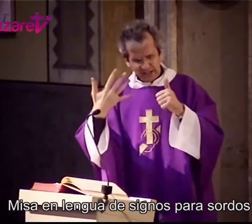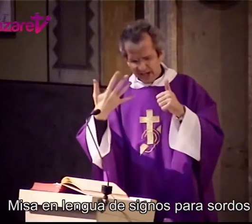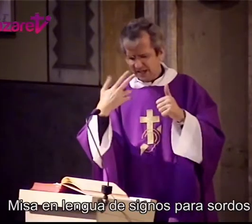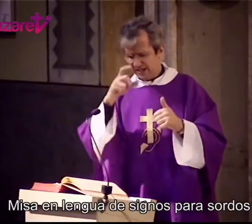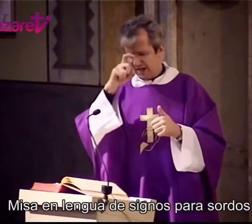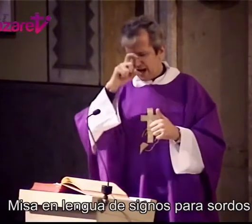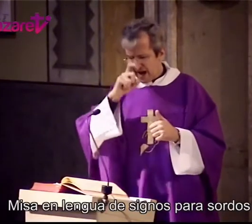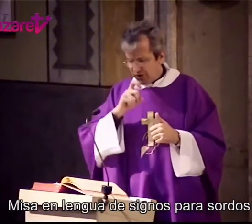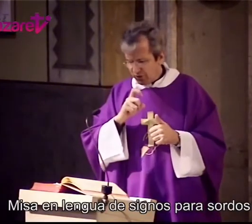46 años